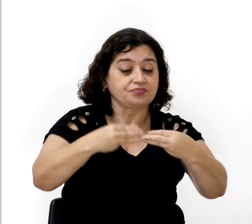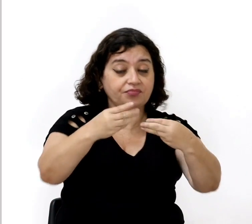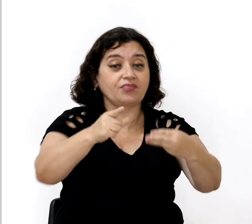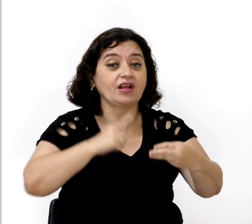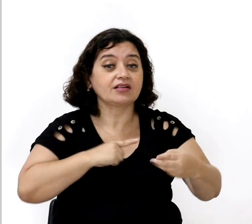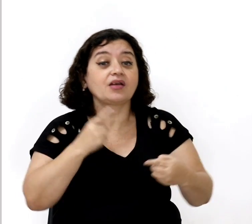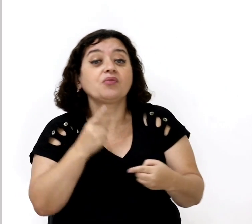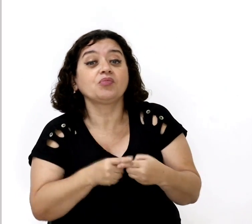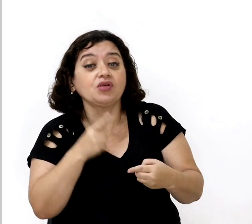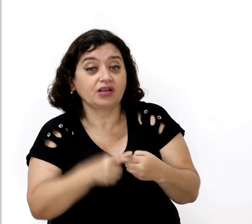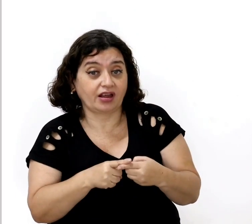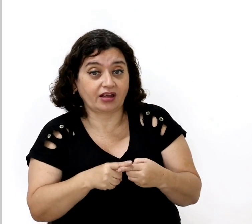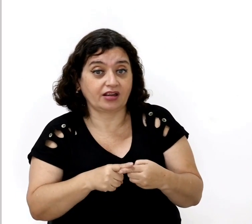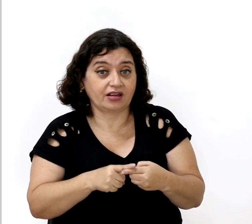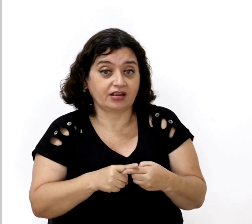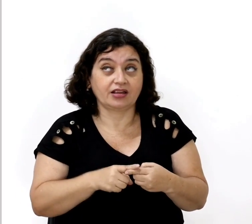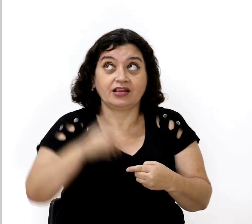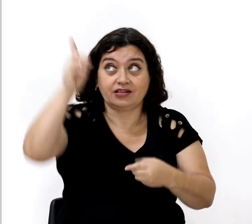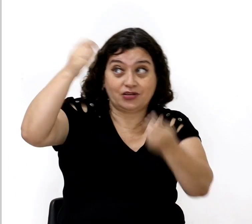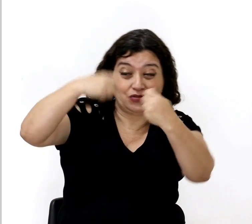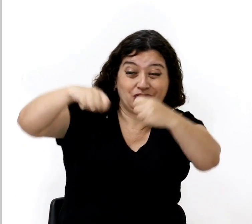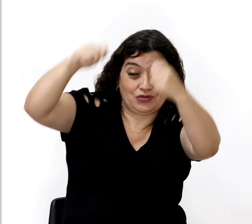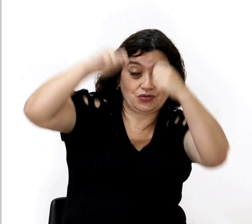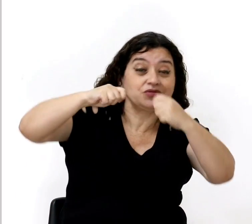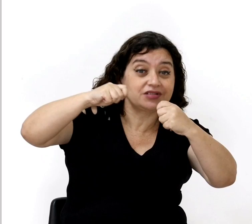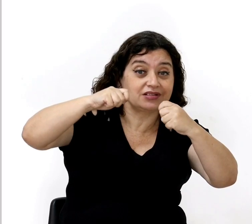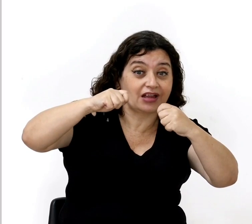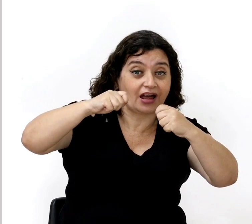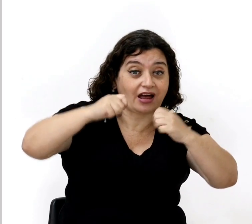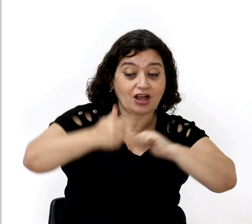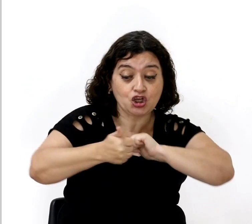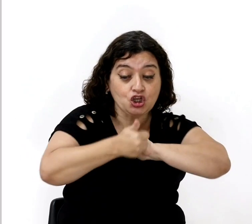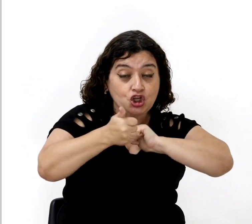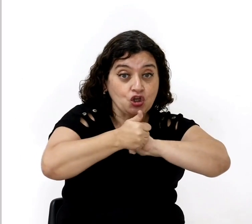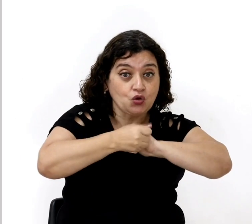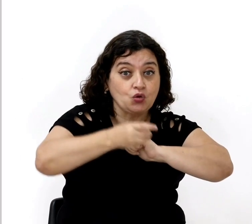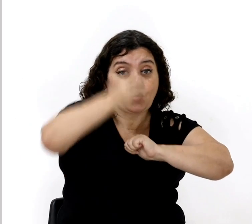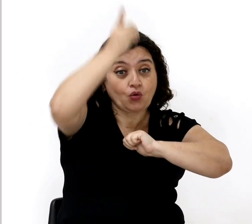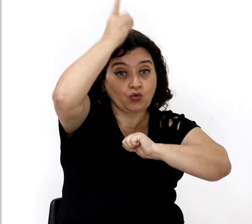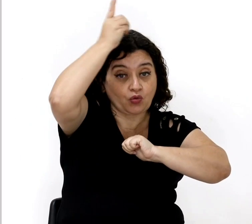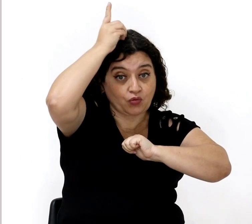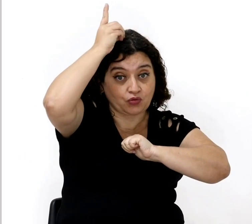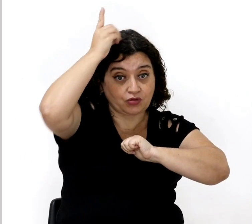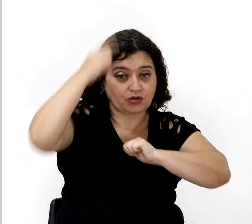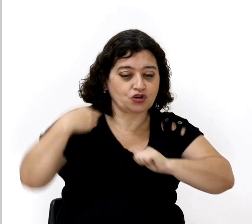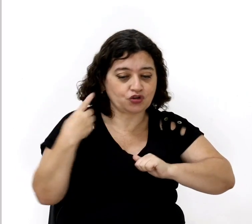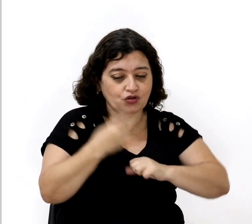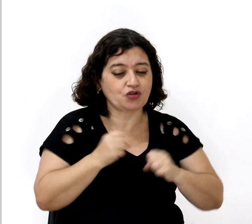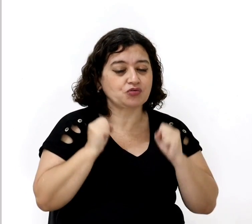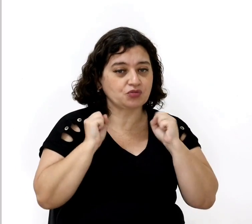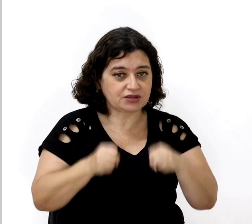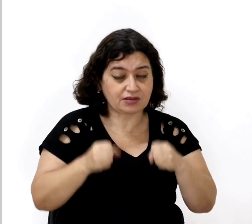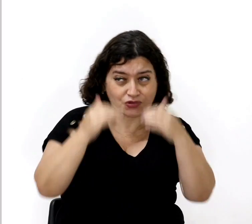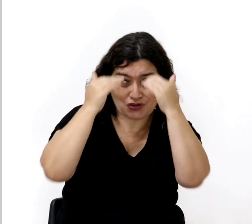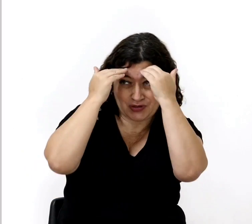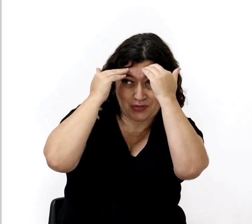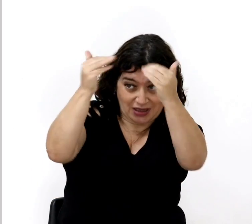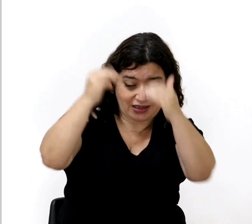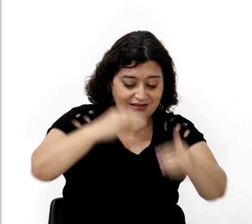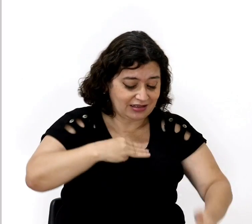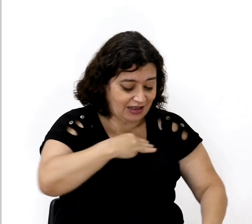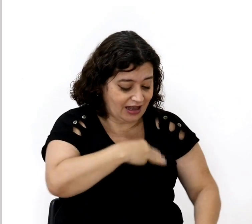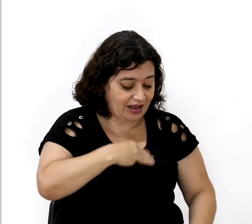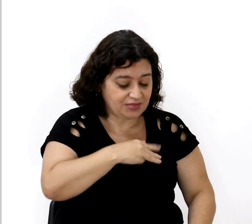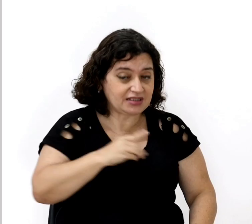Por que Deus nos dá habilidades e capacidades? para que nós possamos cumprir a missão